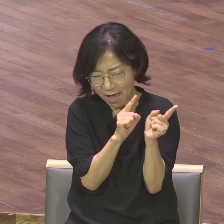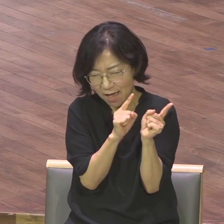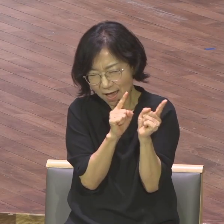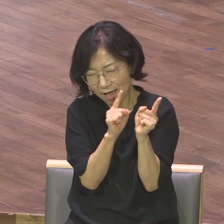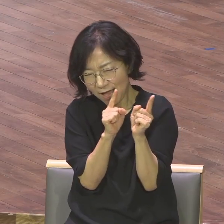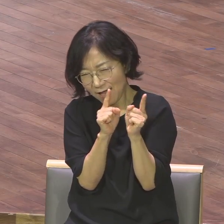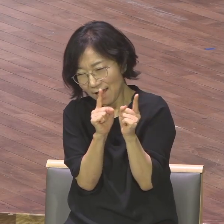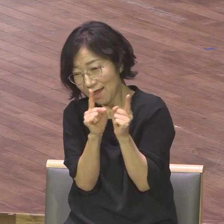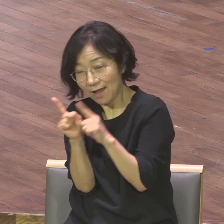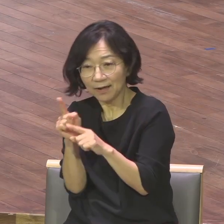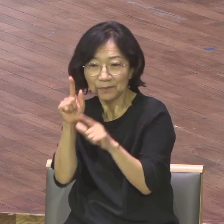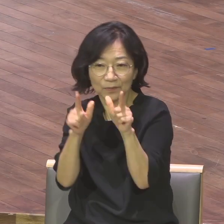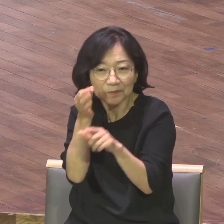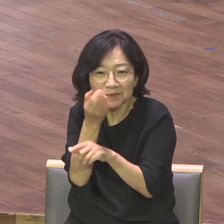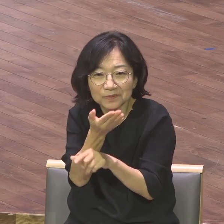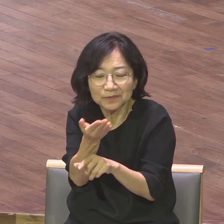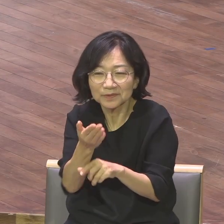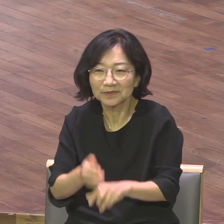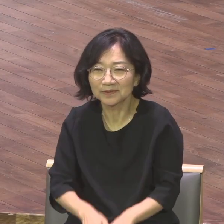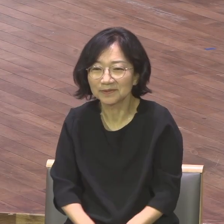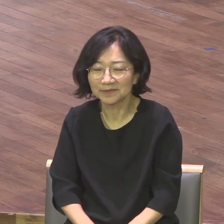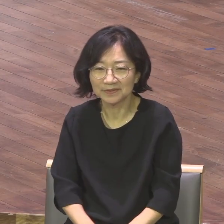이 망한